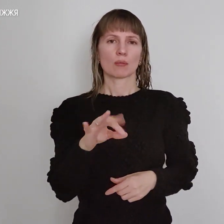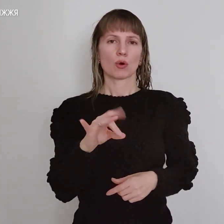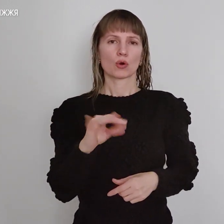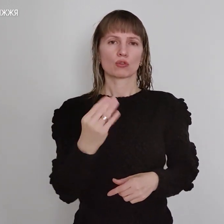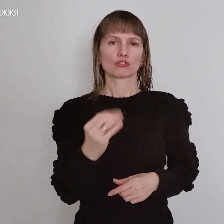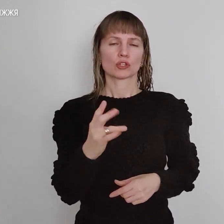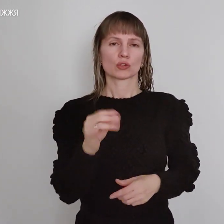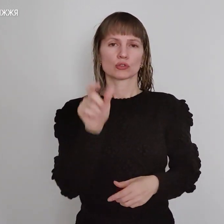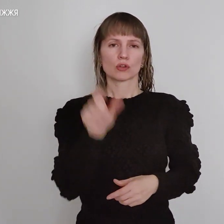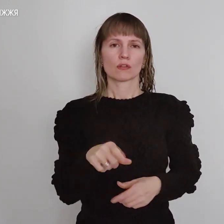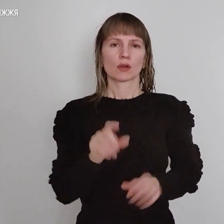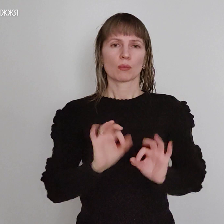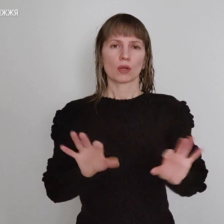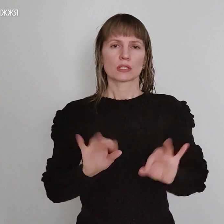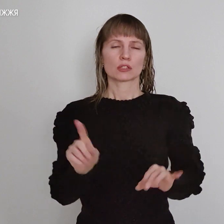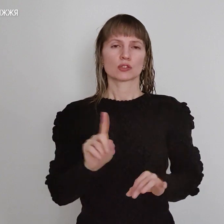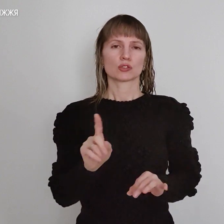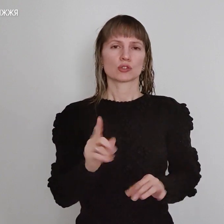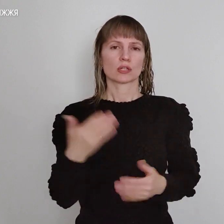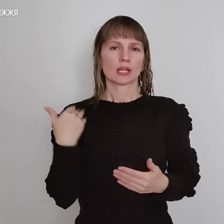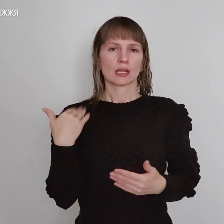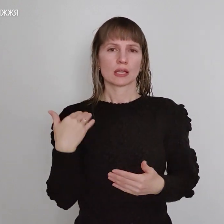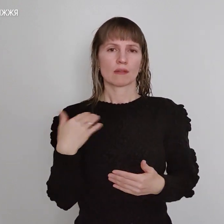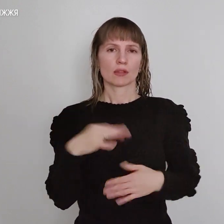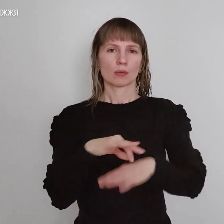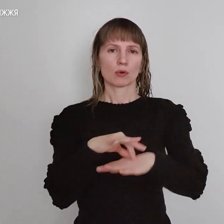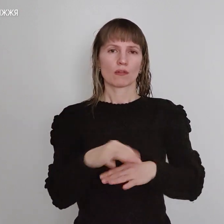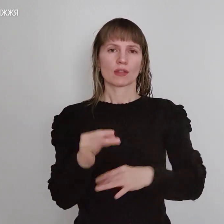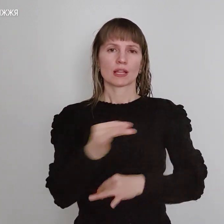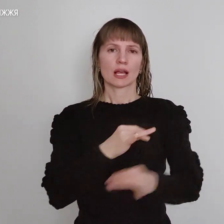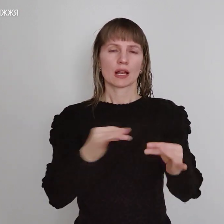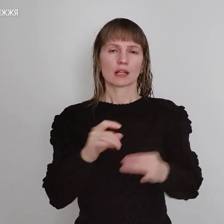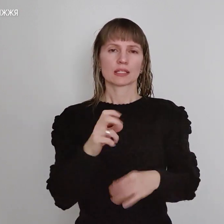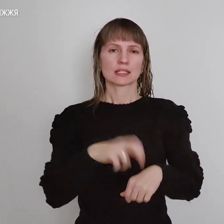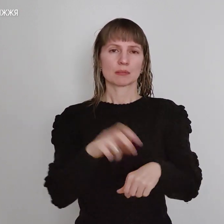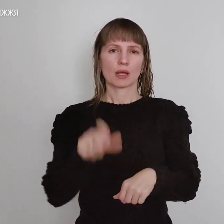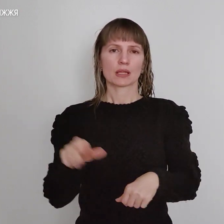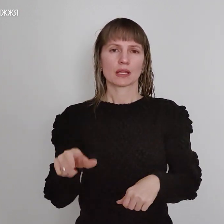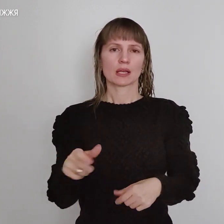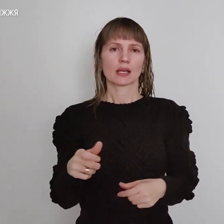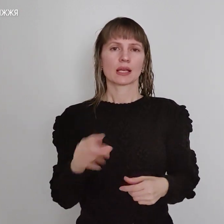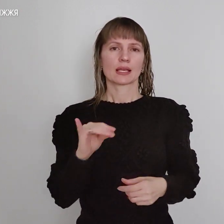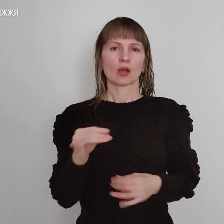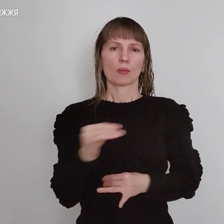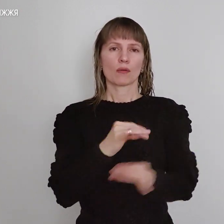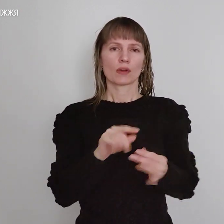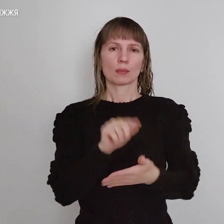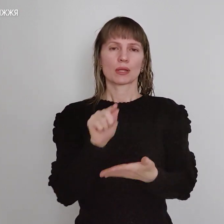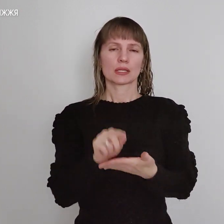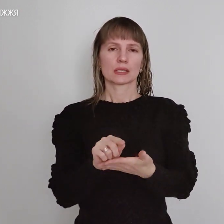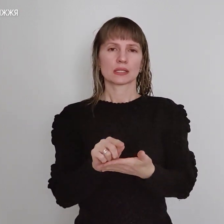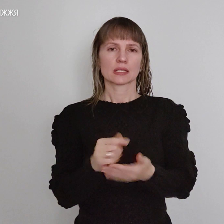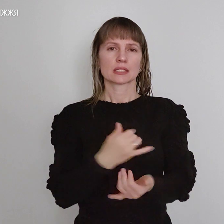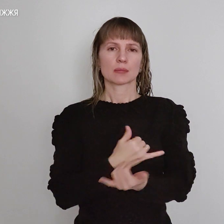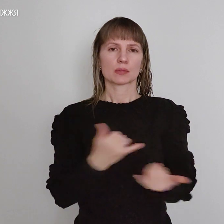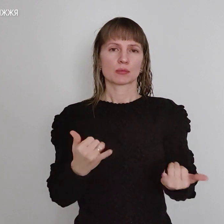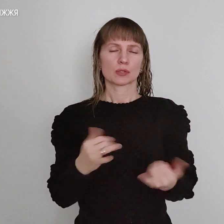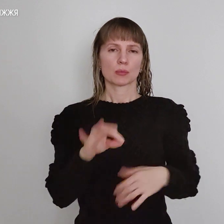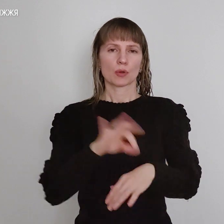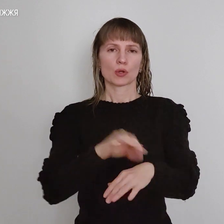Чоловік вясник, що нещодавно провів нараду із медиками, де обговорили питання забезпечення пацієнтами